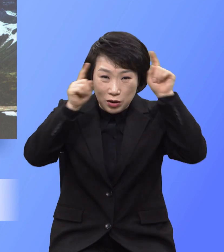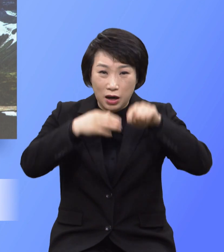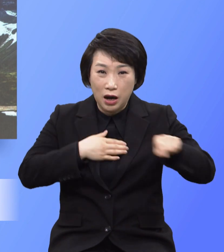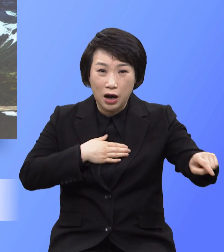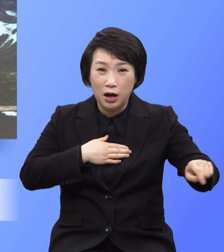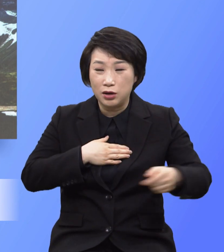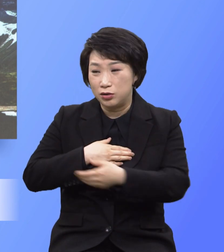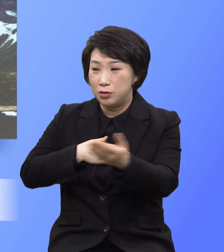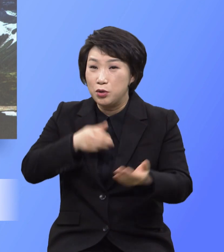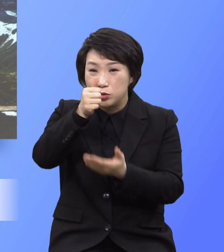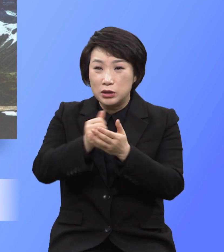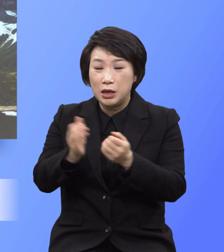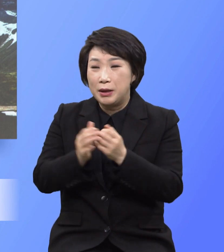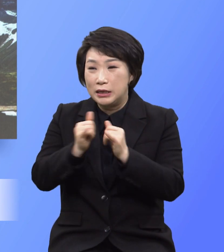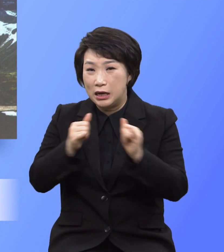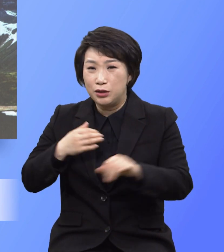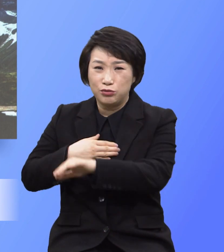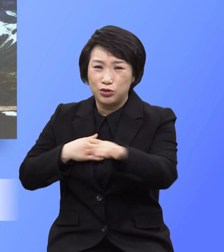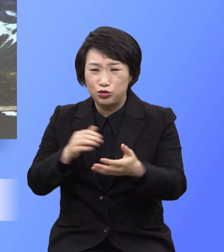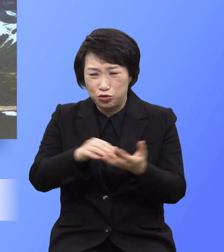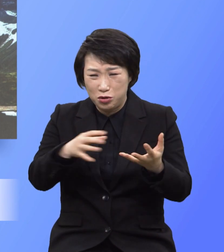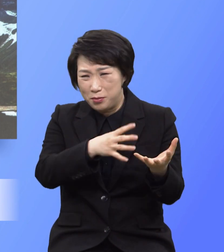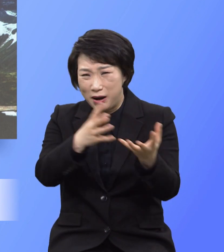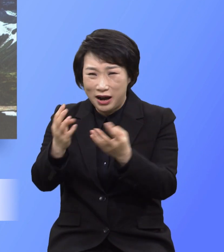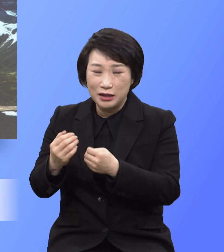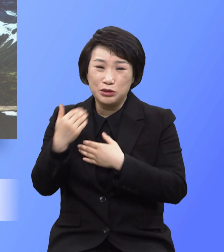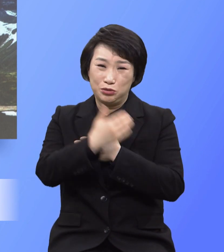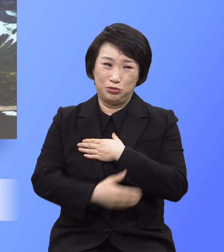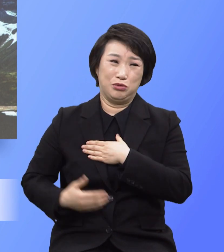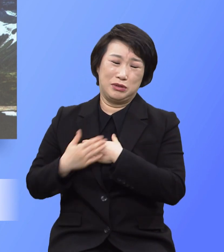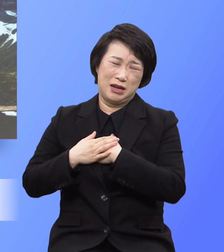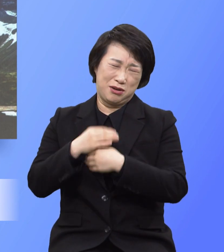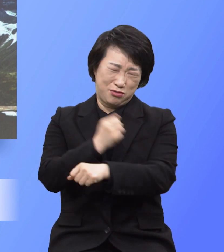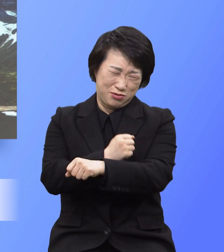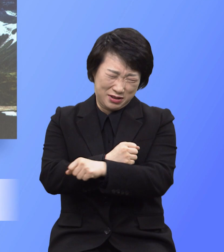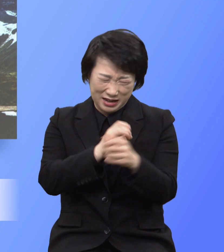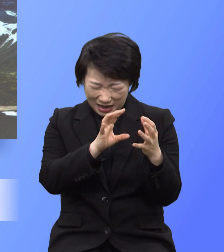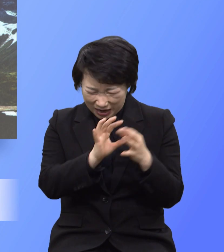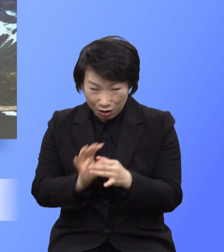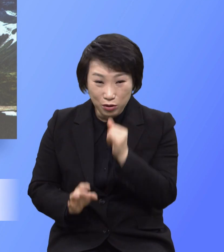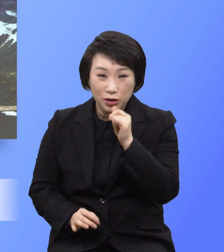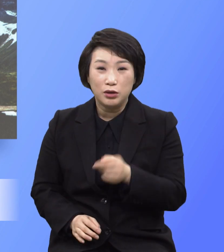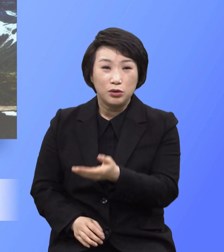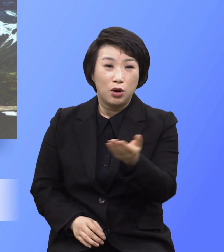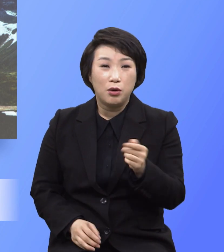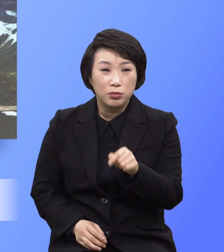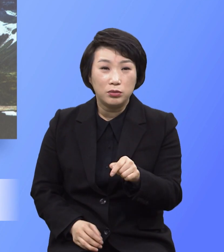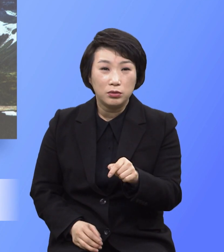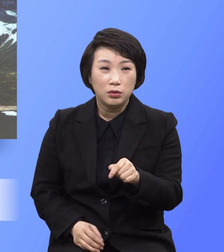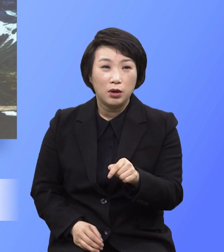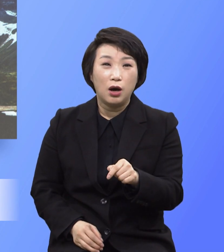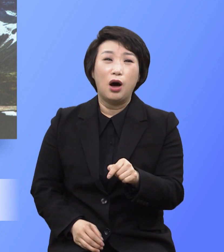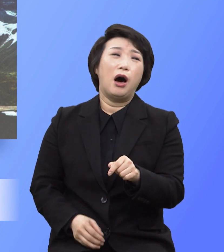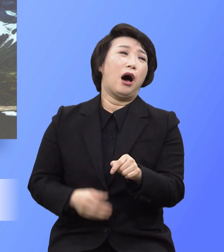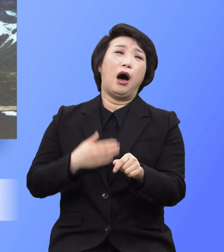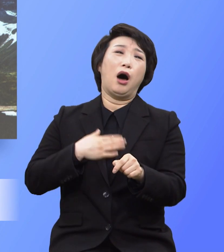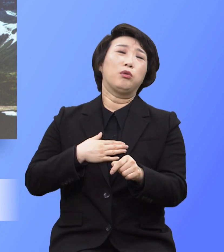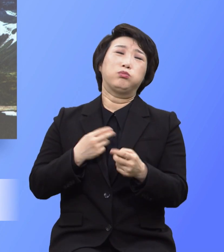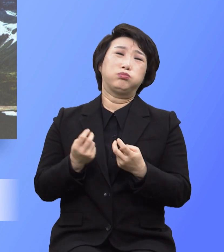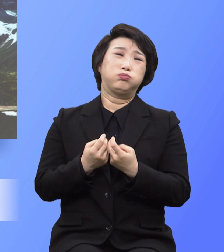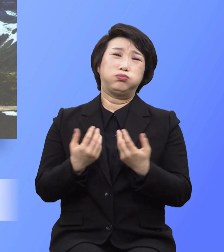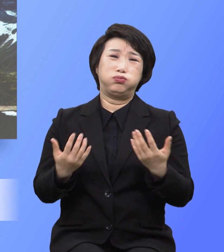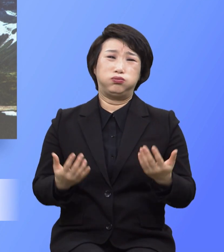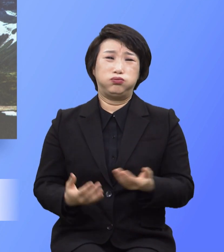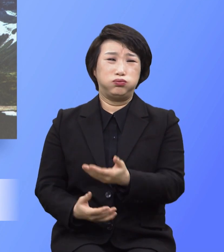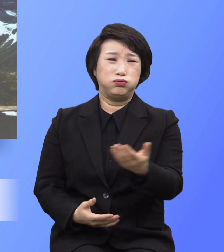죄 때문에 이 땅에서 인간들의 수많은 육체가 고통을 당하는 것을 전혀